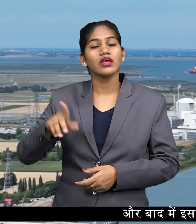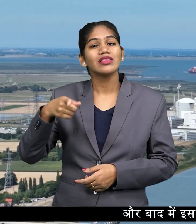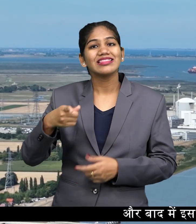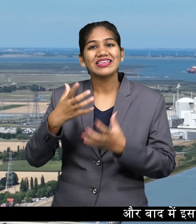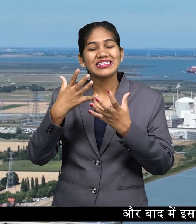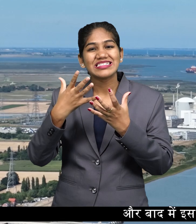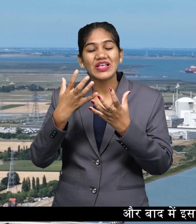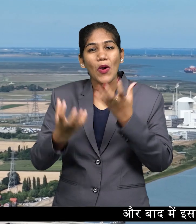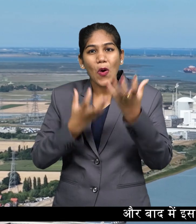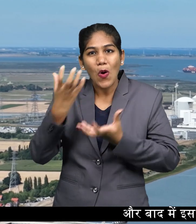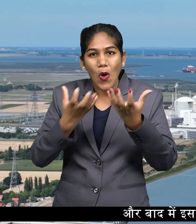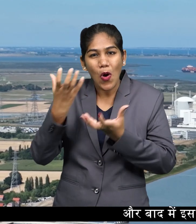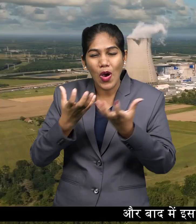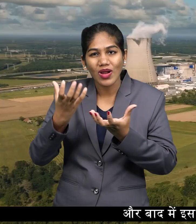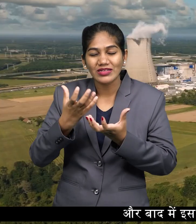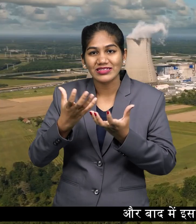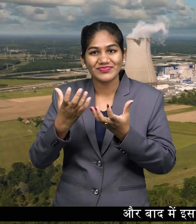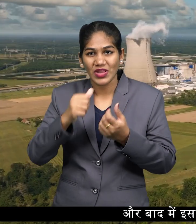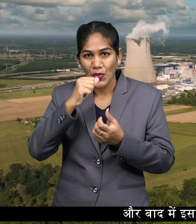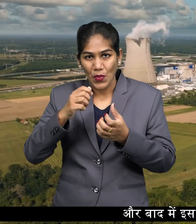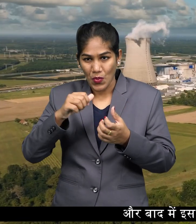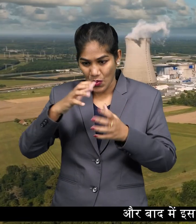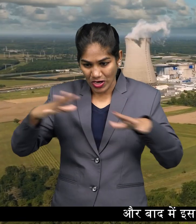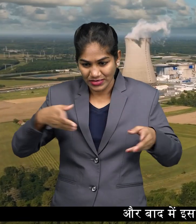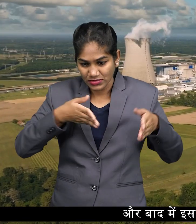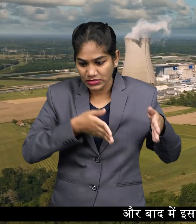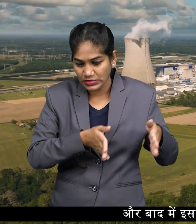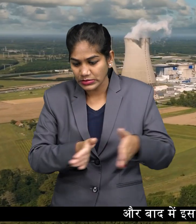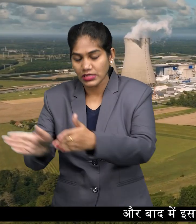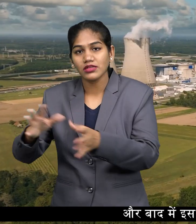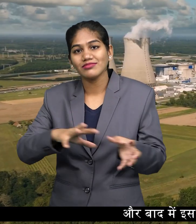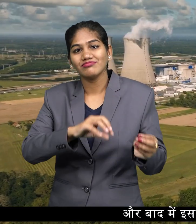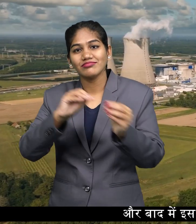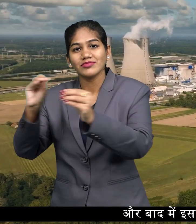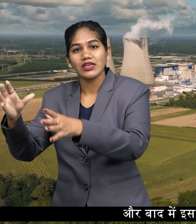और बाद में इस गर्म पानी को जल निकायों में लौटा देते हैं।